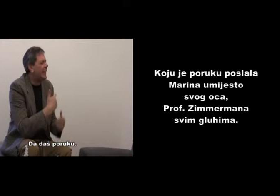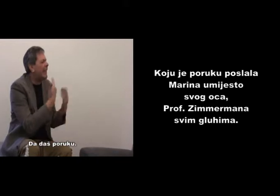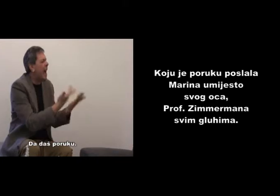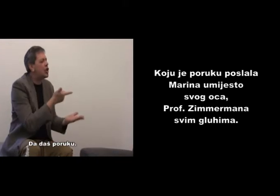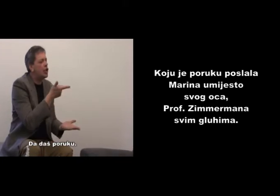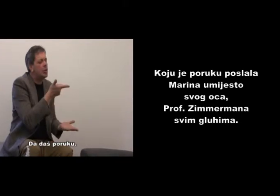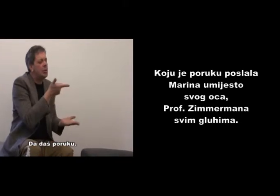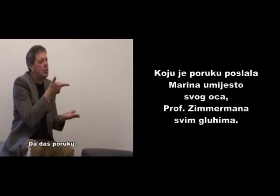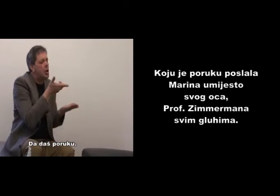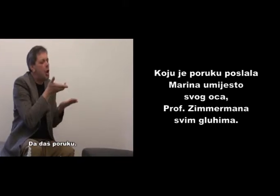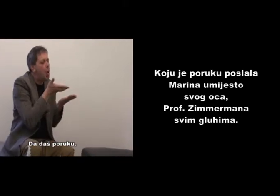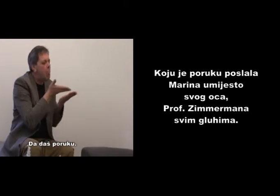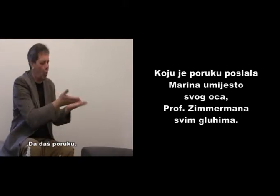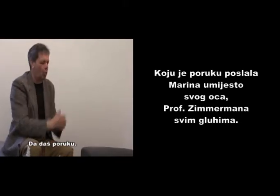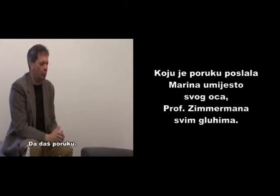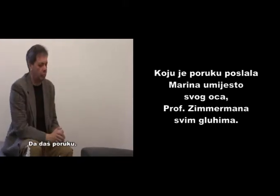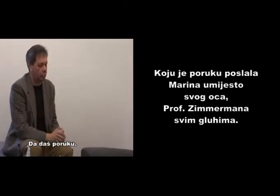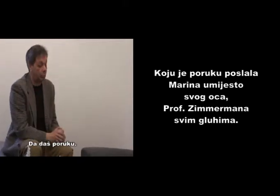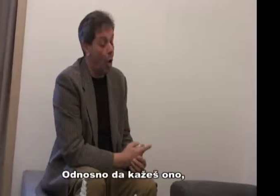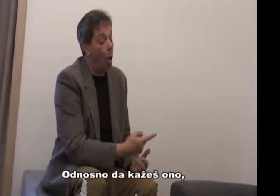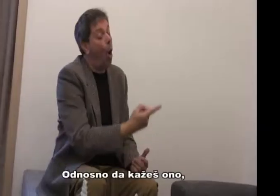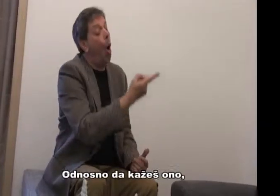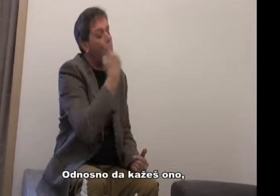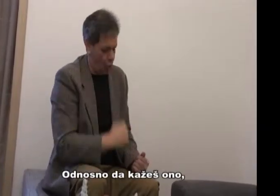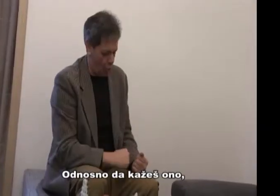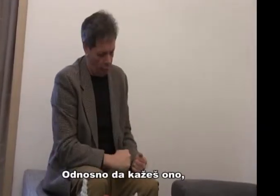da daš poruku, odnosno